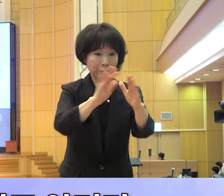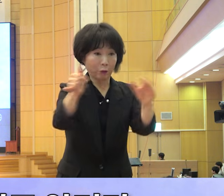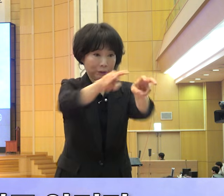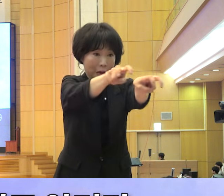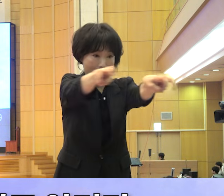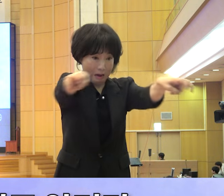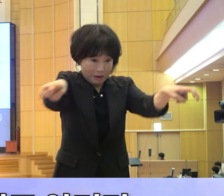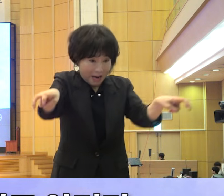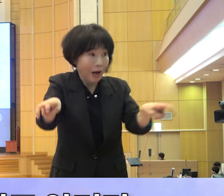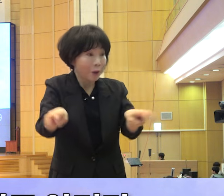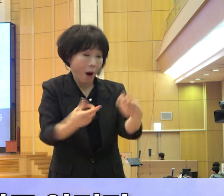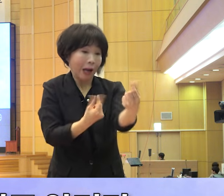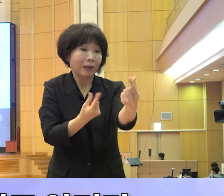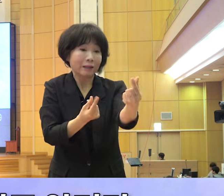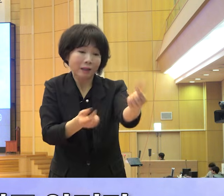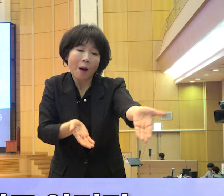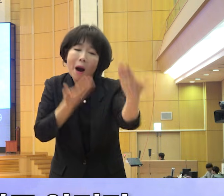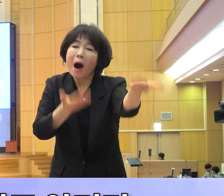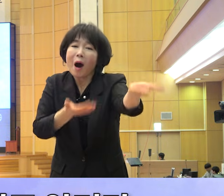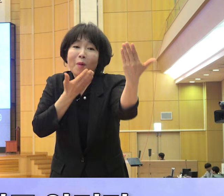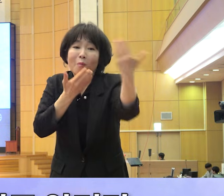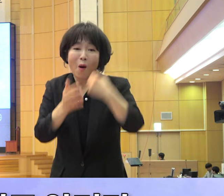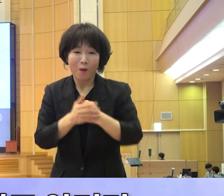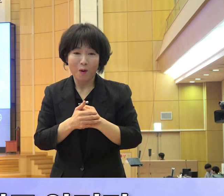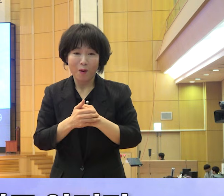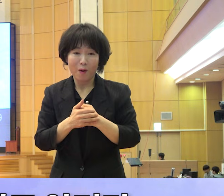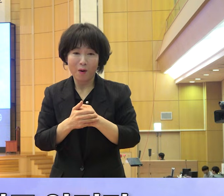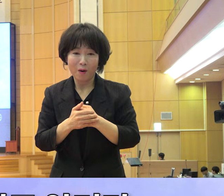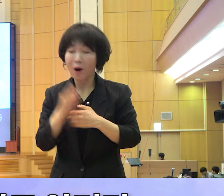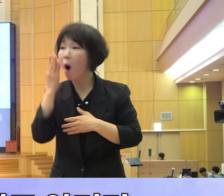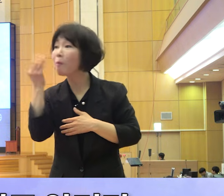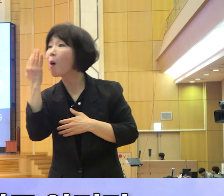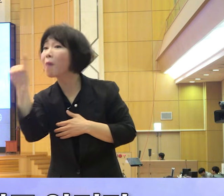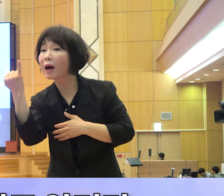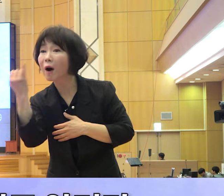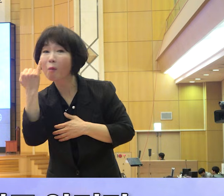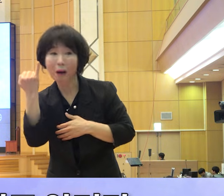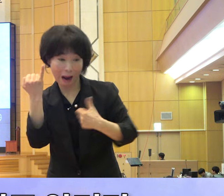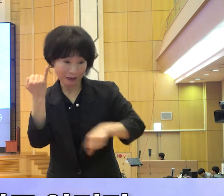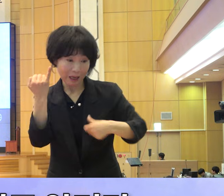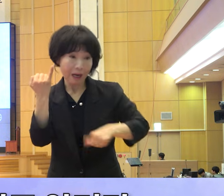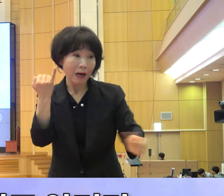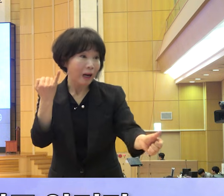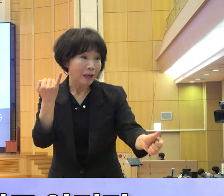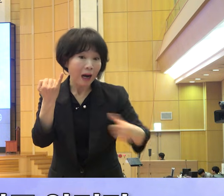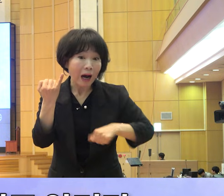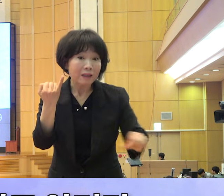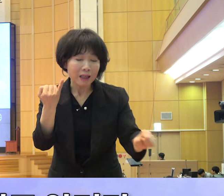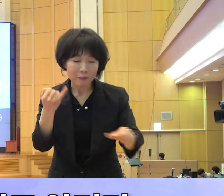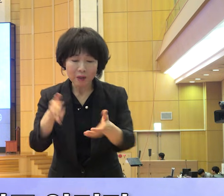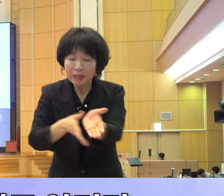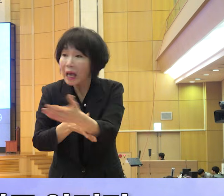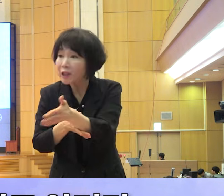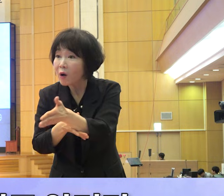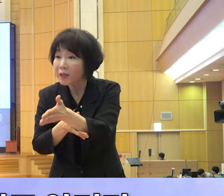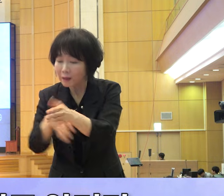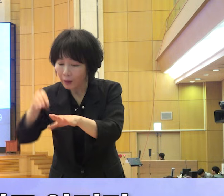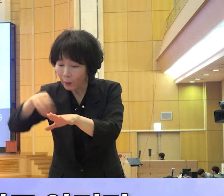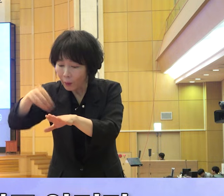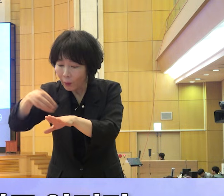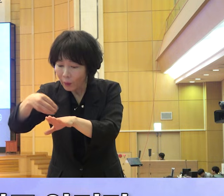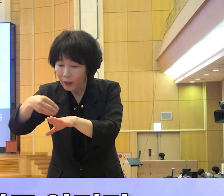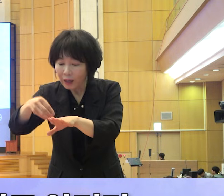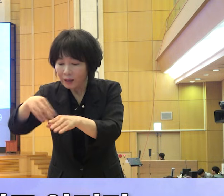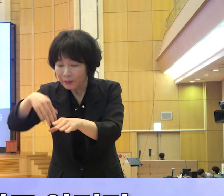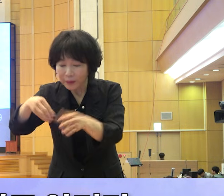하는데, 그 어머니가 아들한테 생선을 딱 찢어가지고 밥숟갈에 얹어주는 거 있죠?